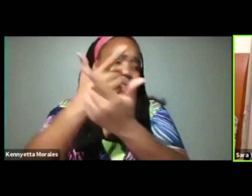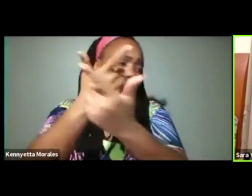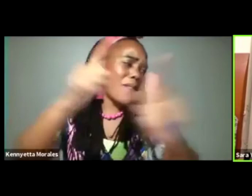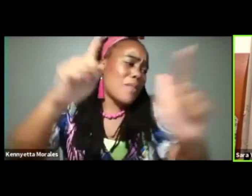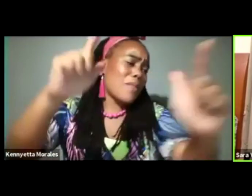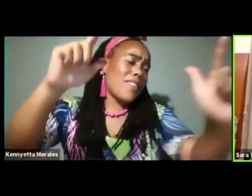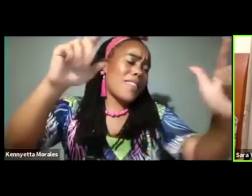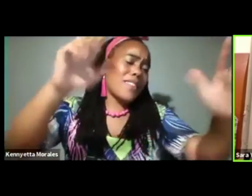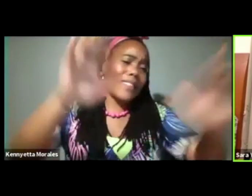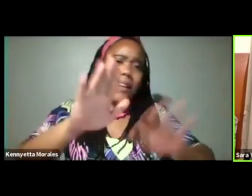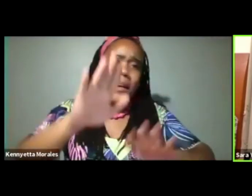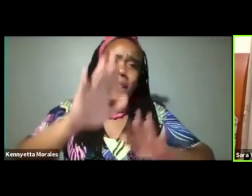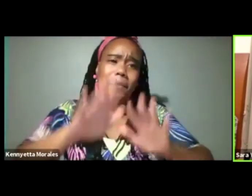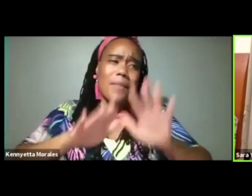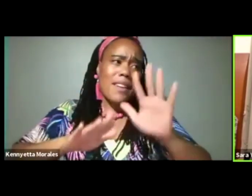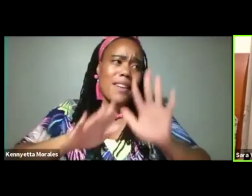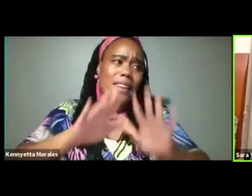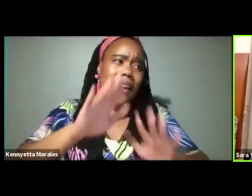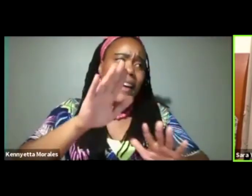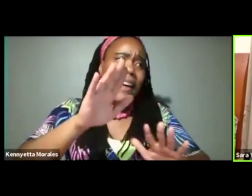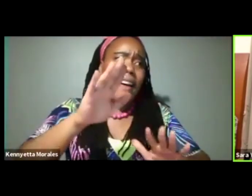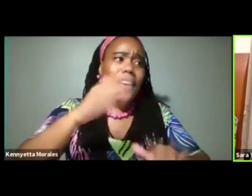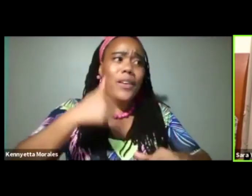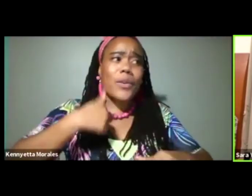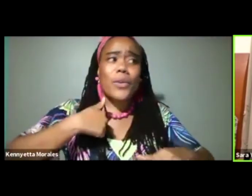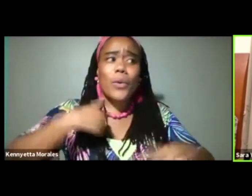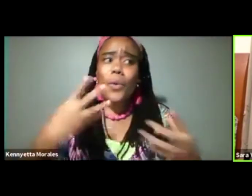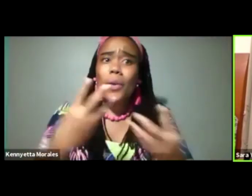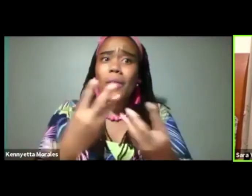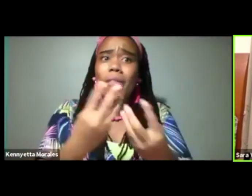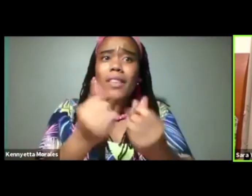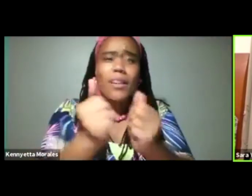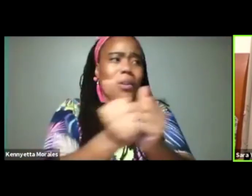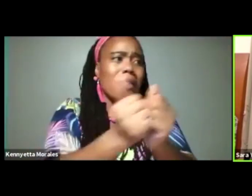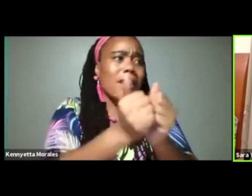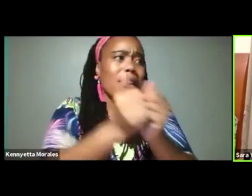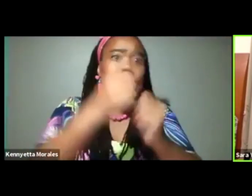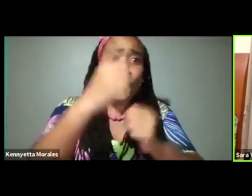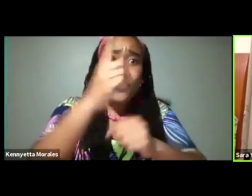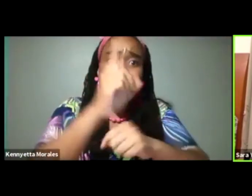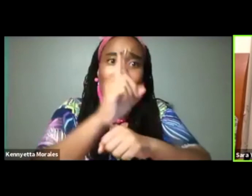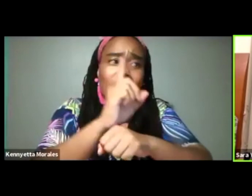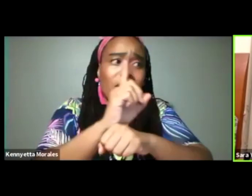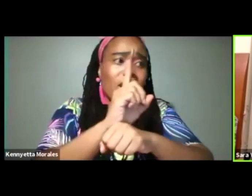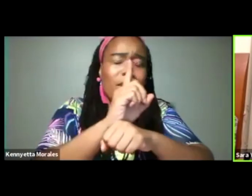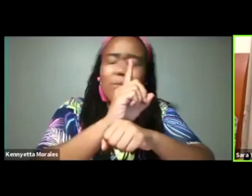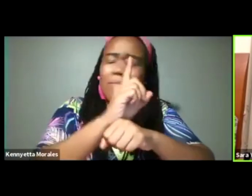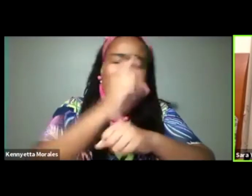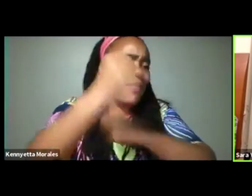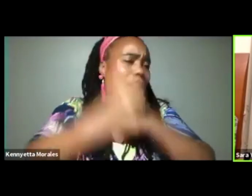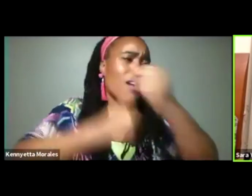contigo. Un día o 100 años puede durar.